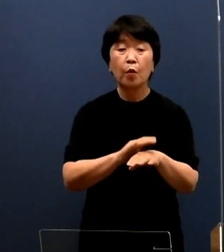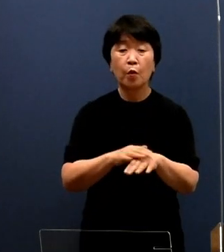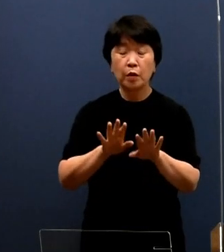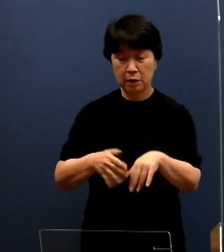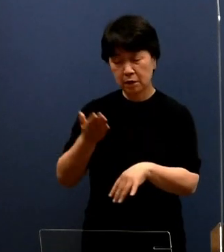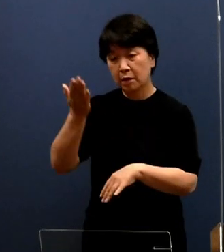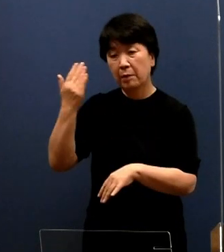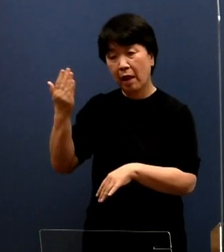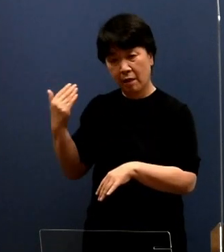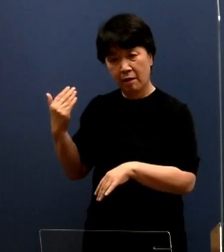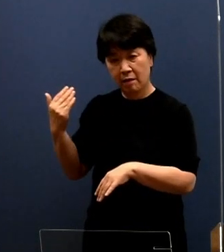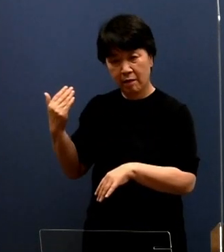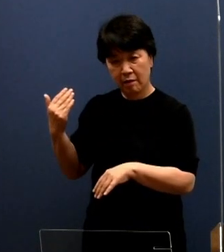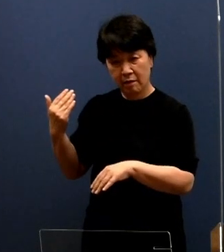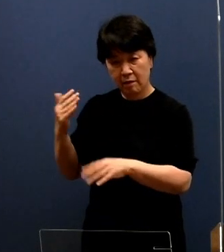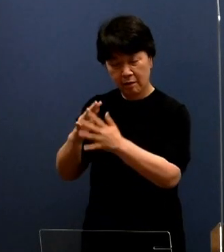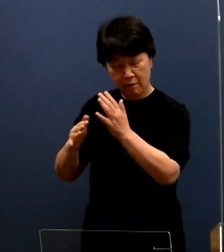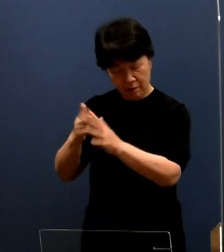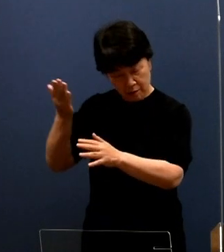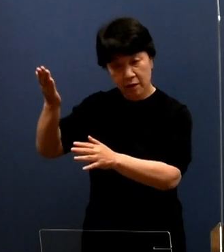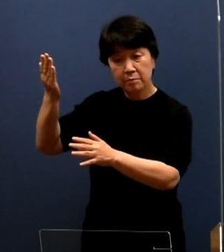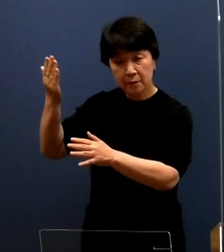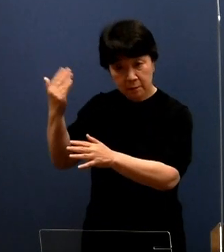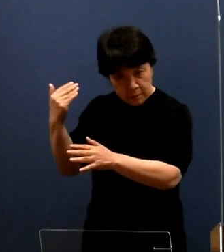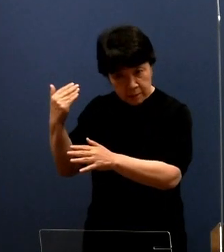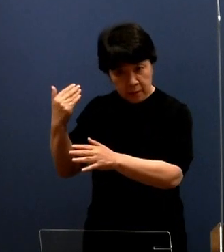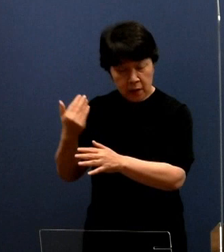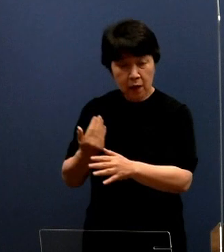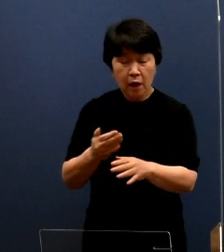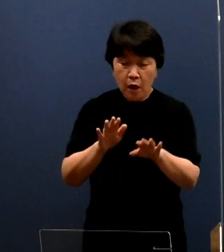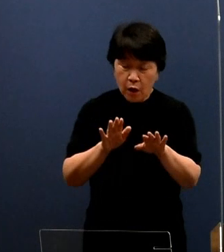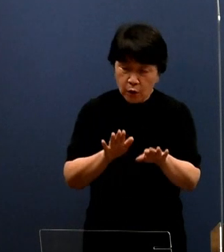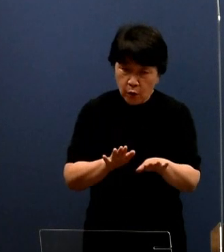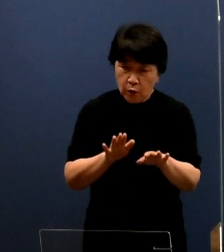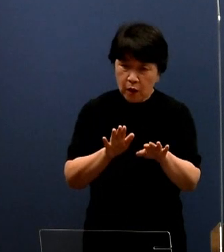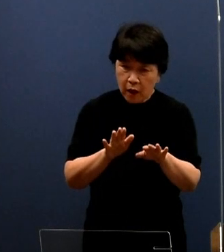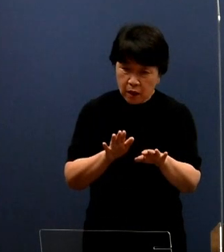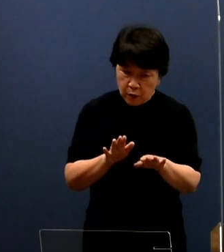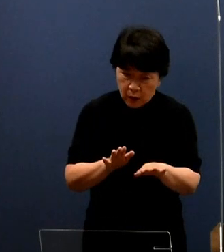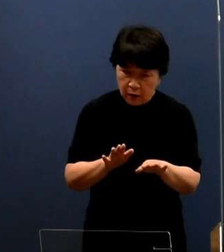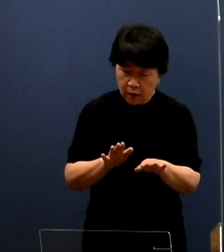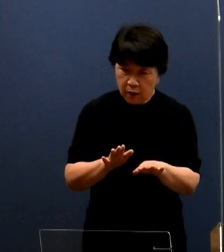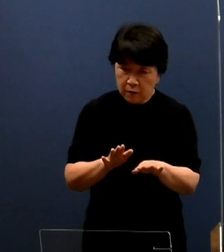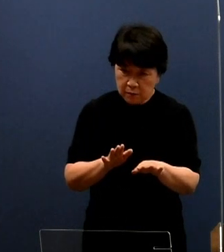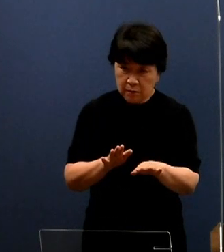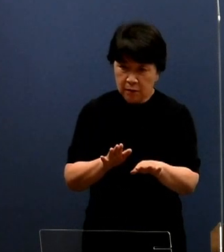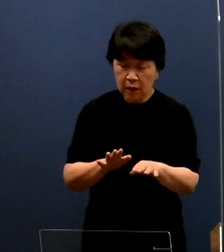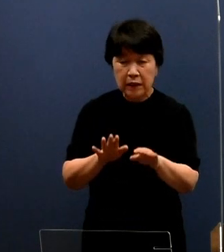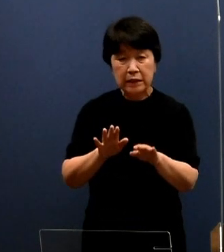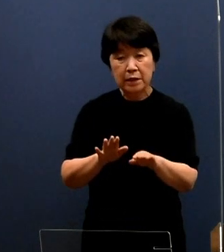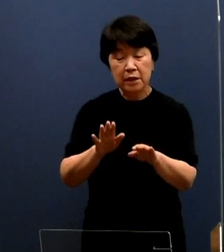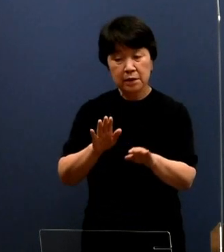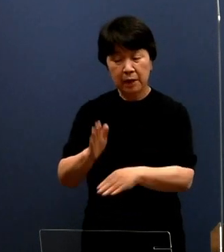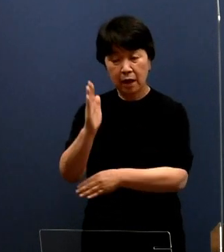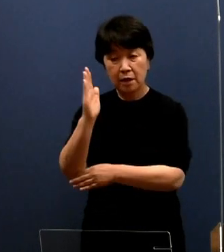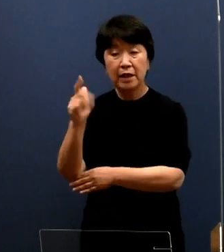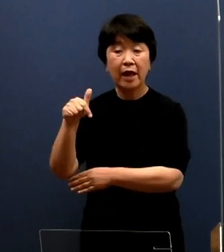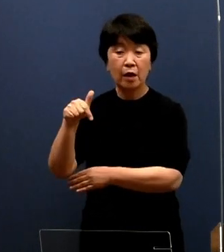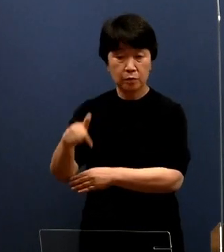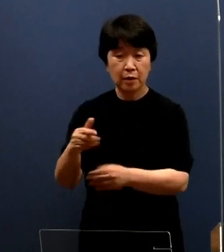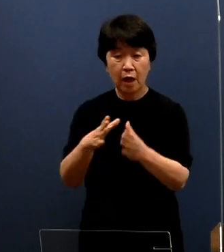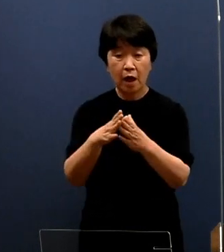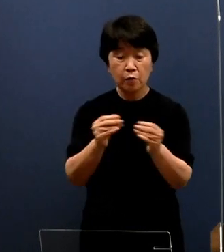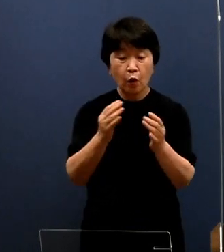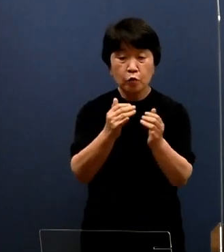形ではないので、そういう意味でその政府が国民に対して、国民の意に